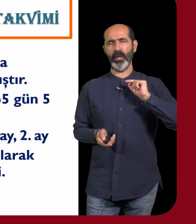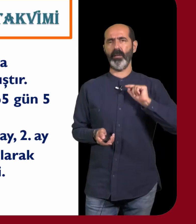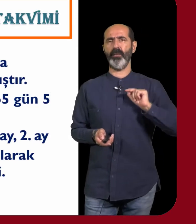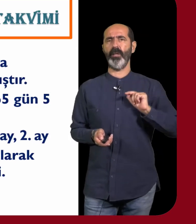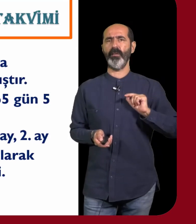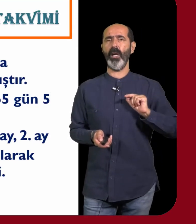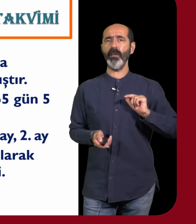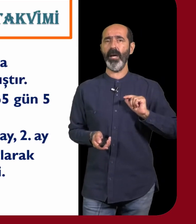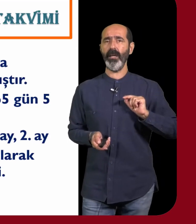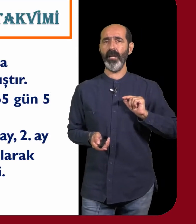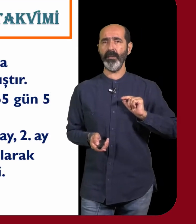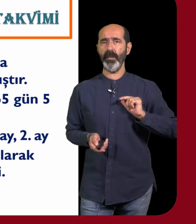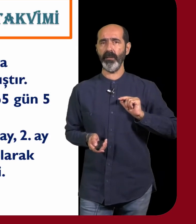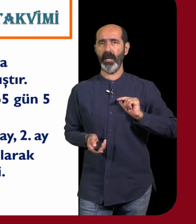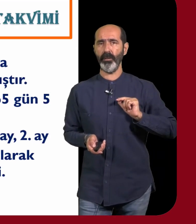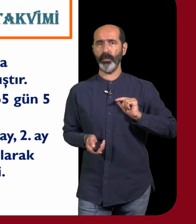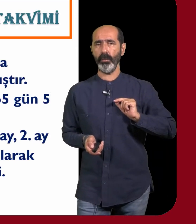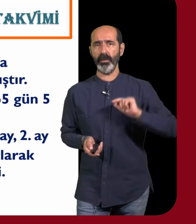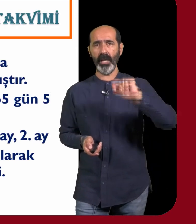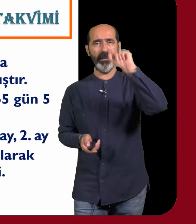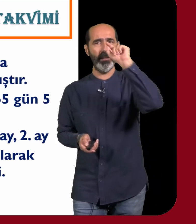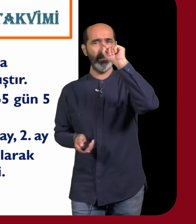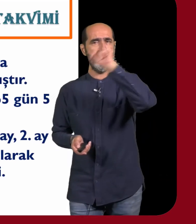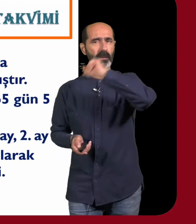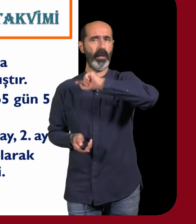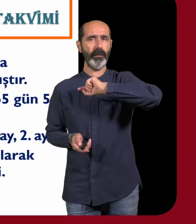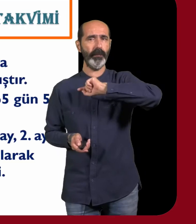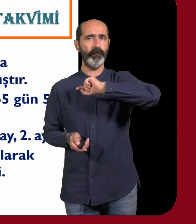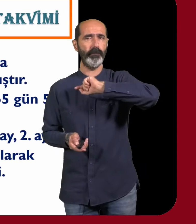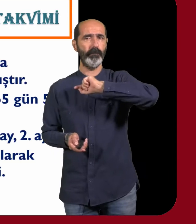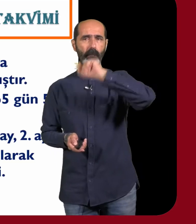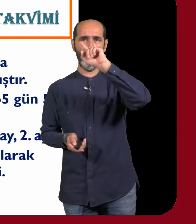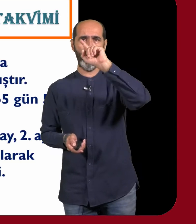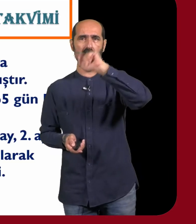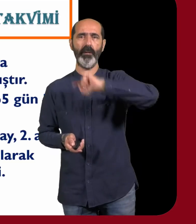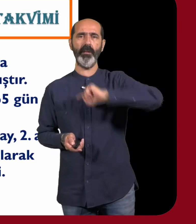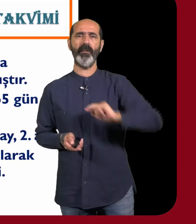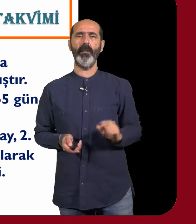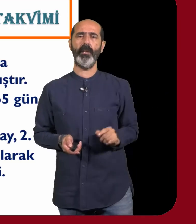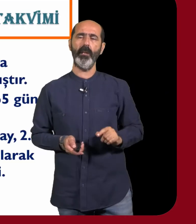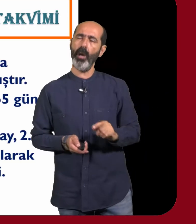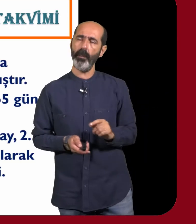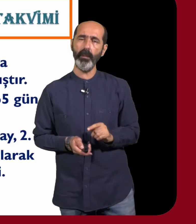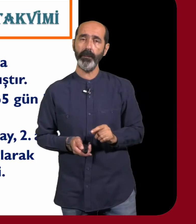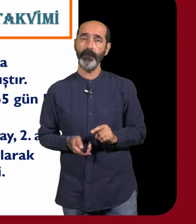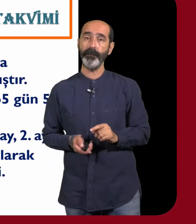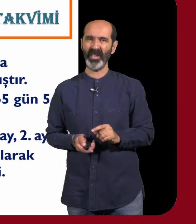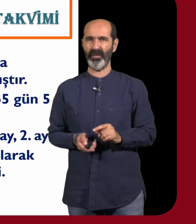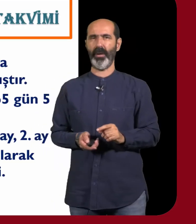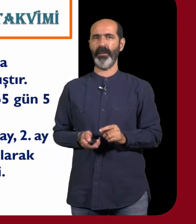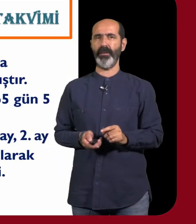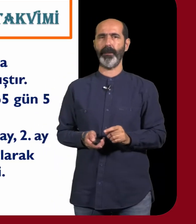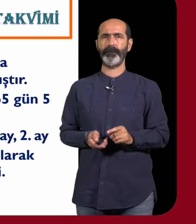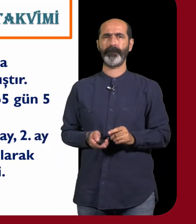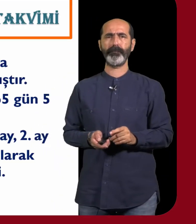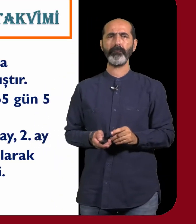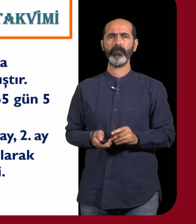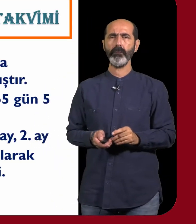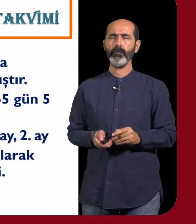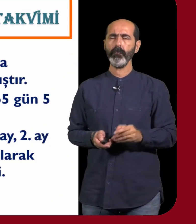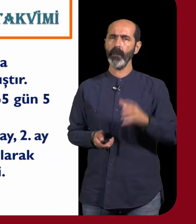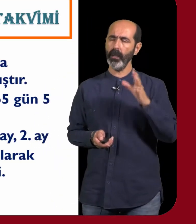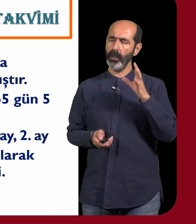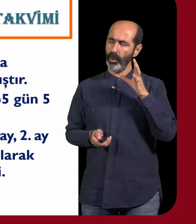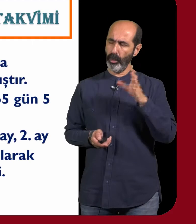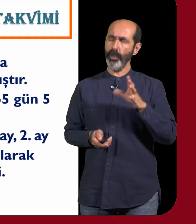aylar sayısal değerlendirmeye tabi tutulurken yıllar hayvan isimleri ya ne yapılır ifade edilir